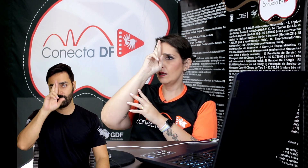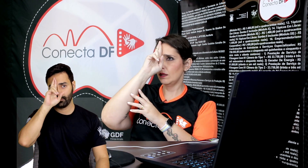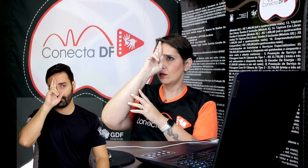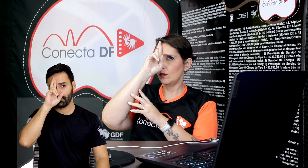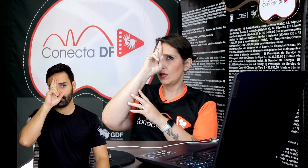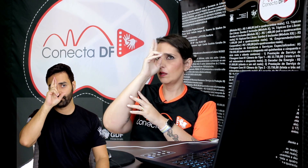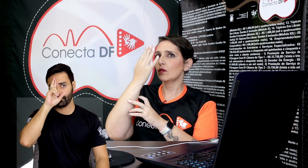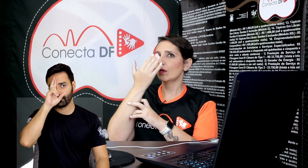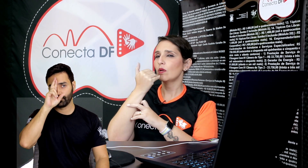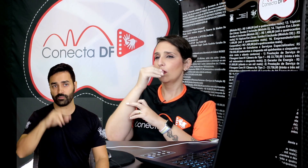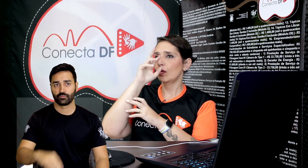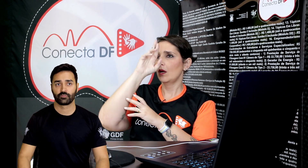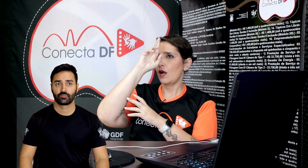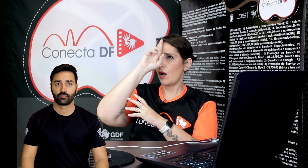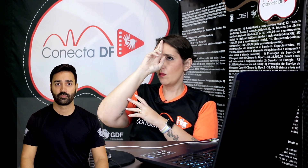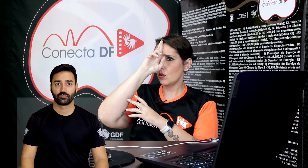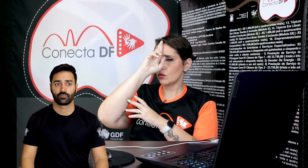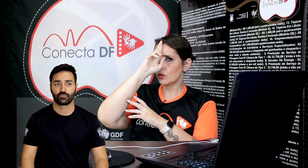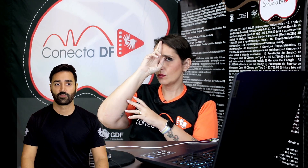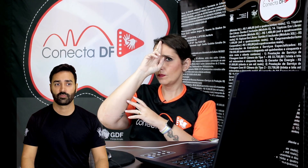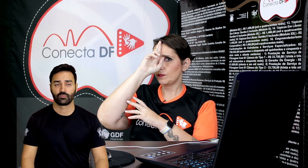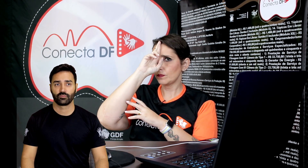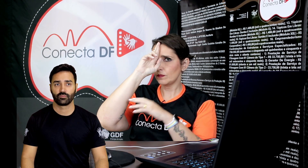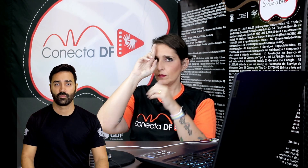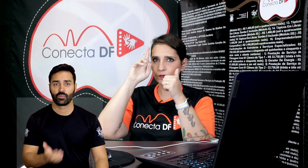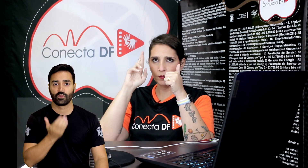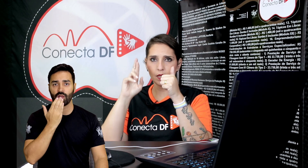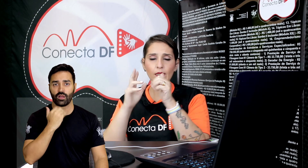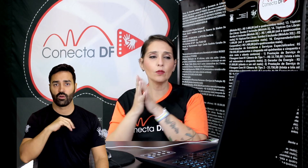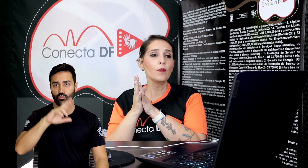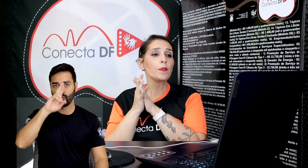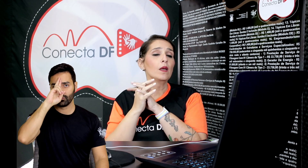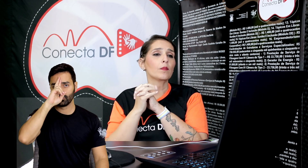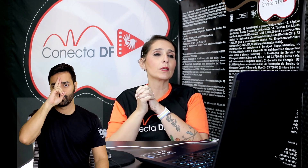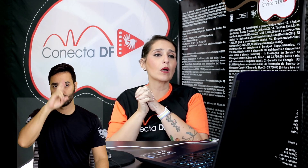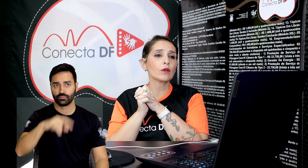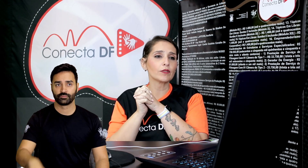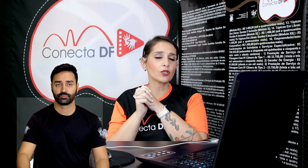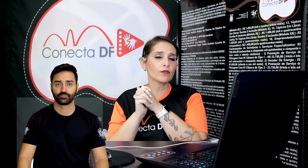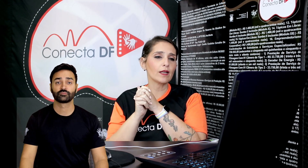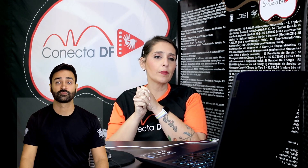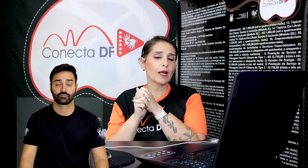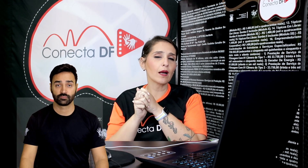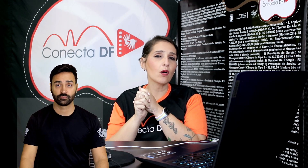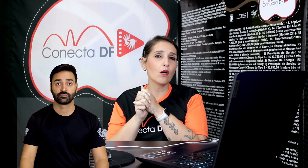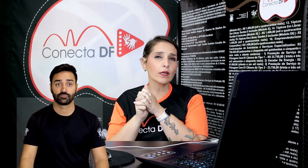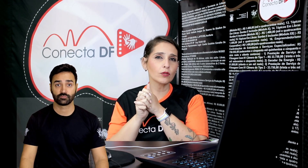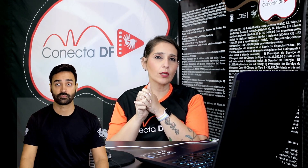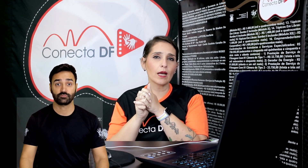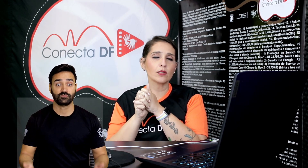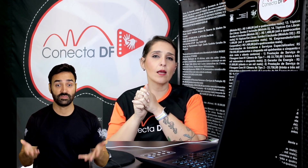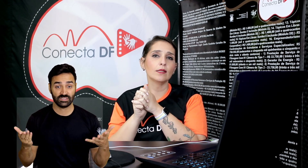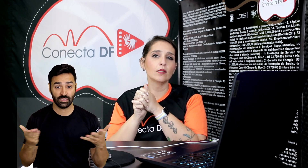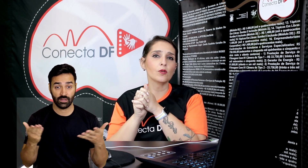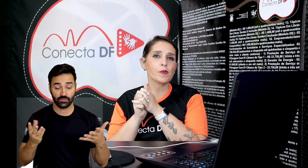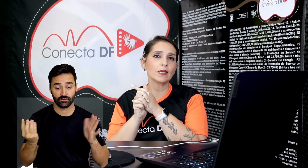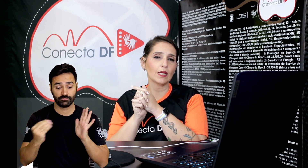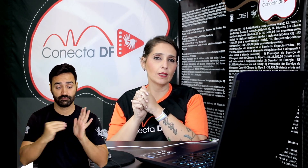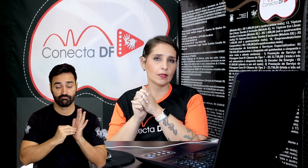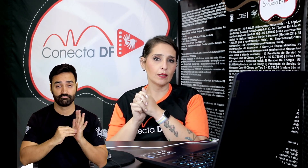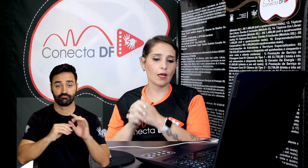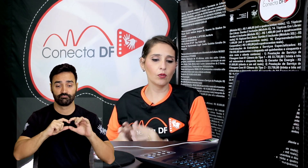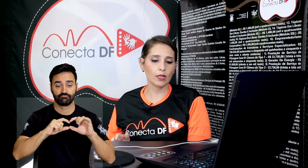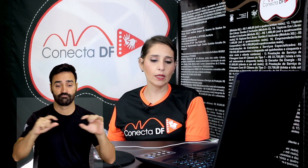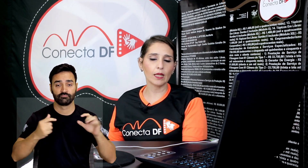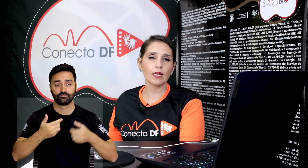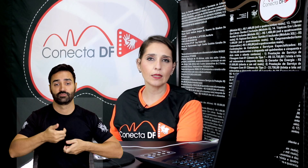faz o R aqui no meio. Almoço, certo? Pessoal, a gente vai liberar agora no chat a lista de